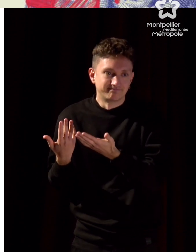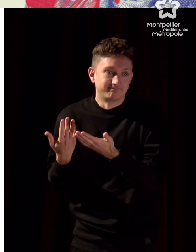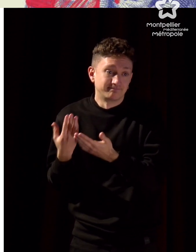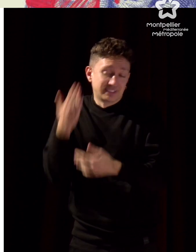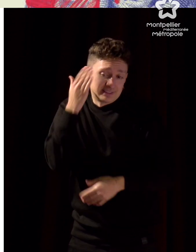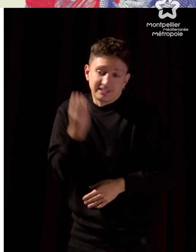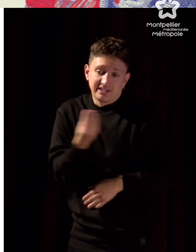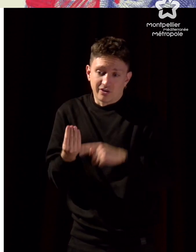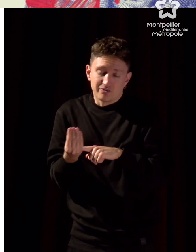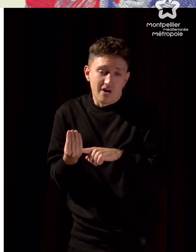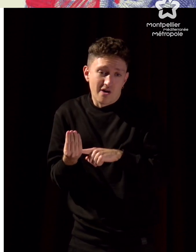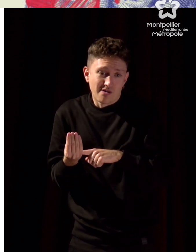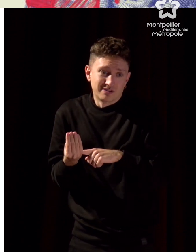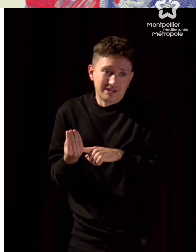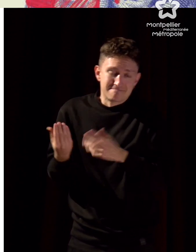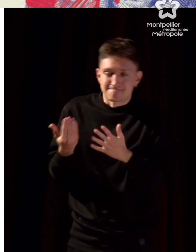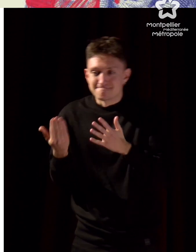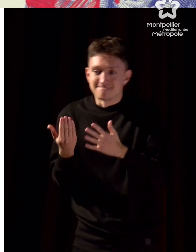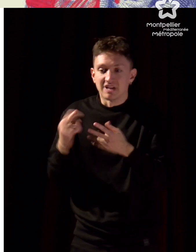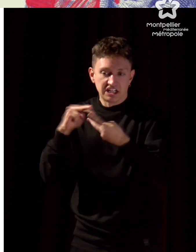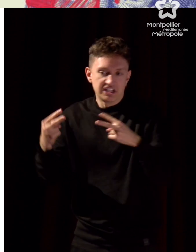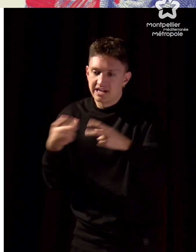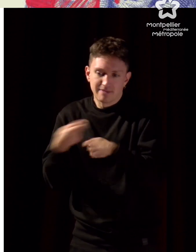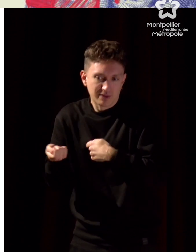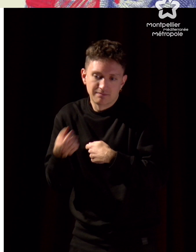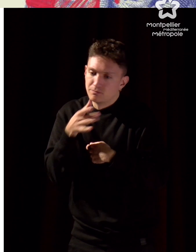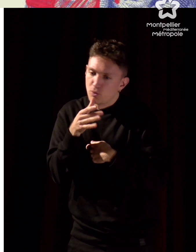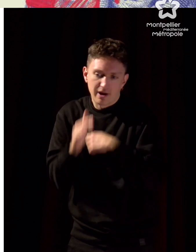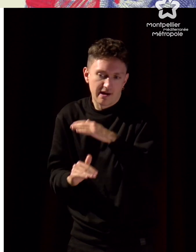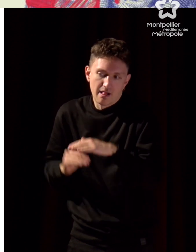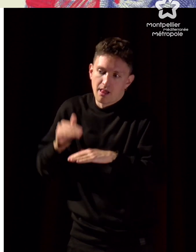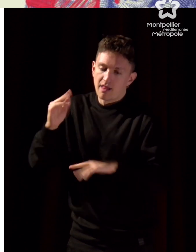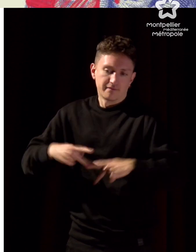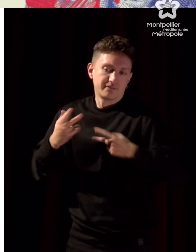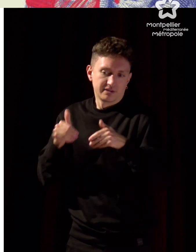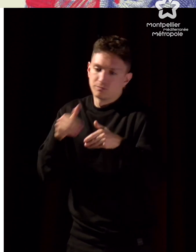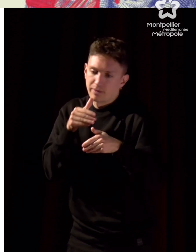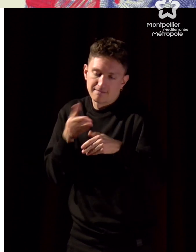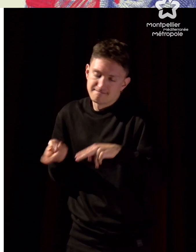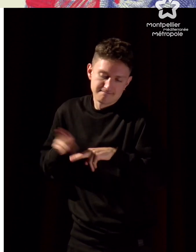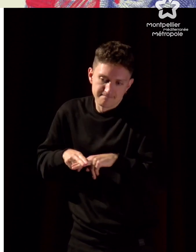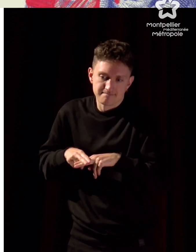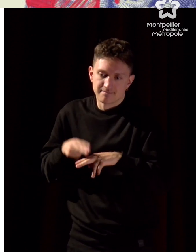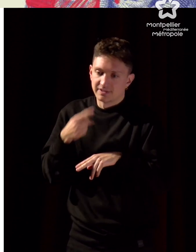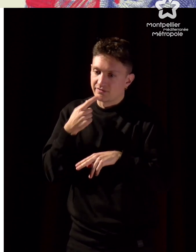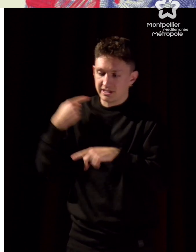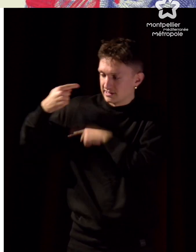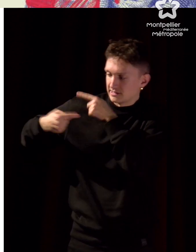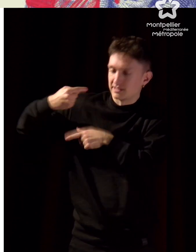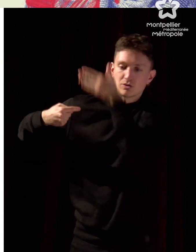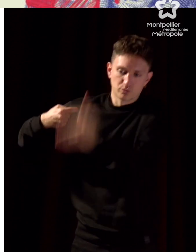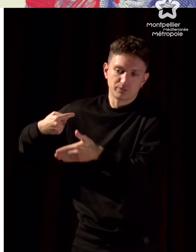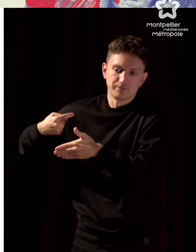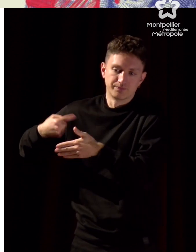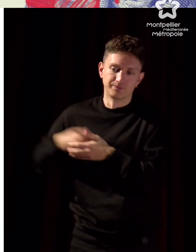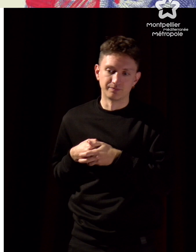pas survécu ou ils ne se sont pas reproduits. En tous les cas, ils n'ont pas transmis leurs gènes aux générations suivantes. Donc, il y a